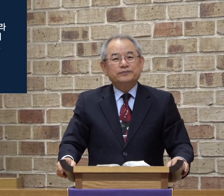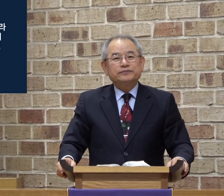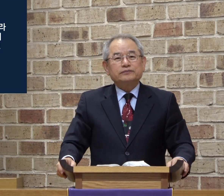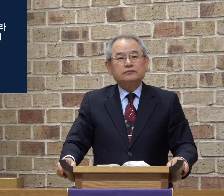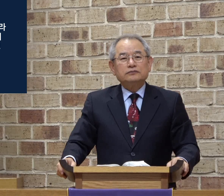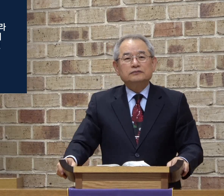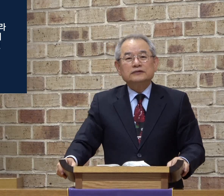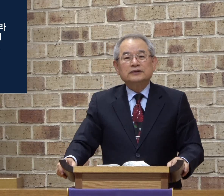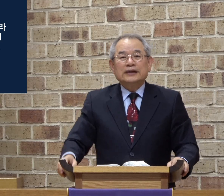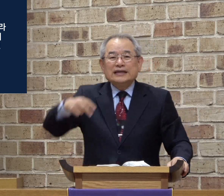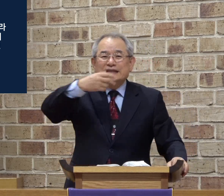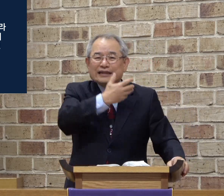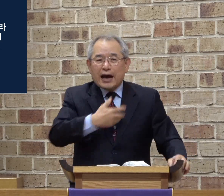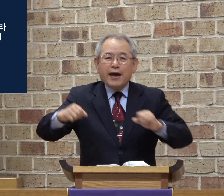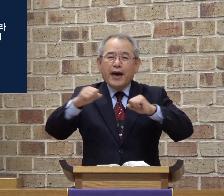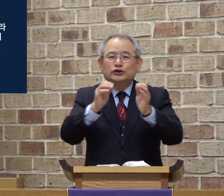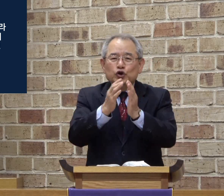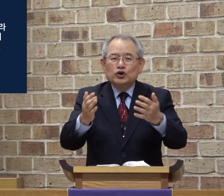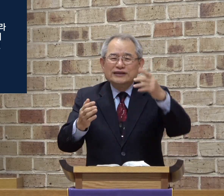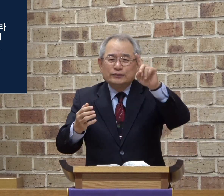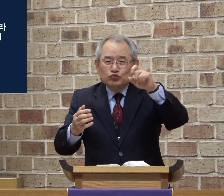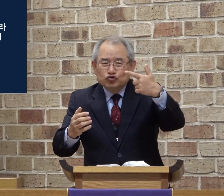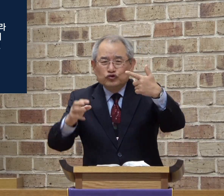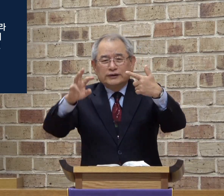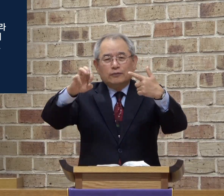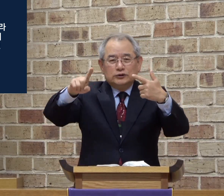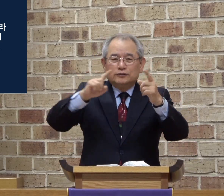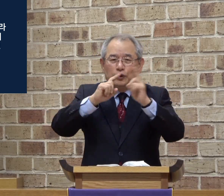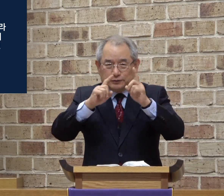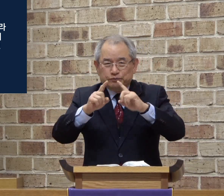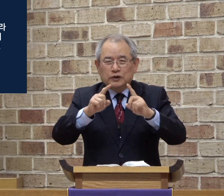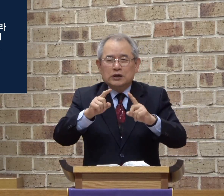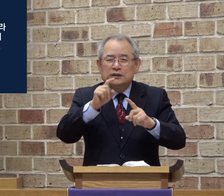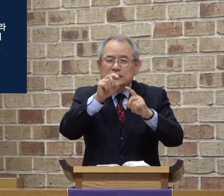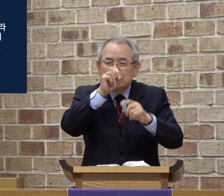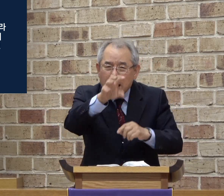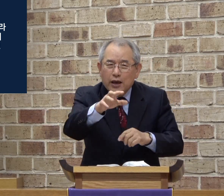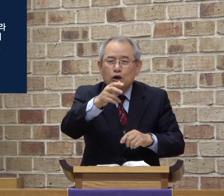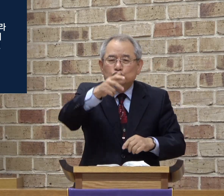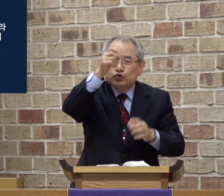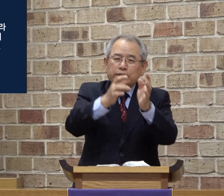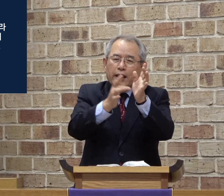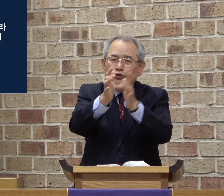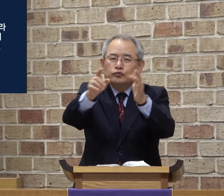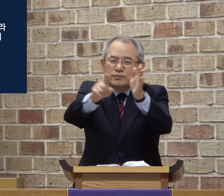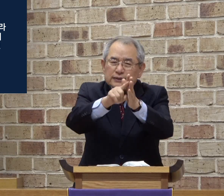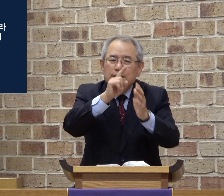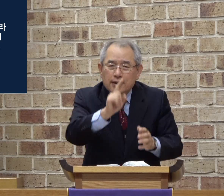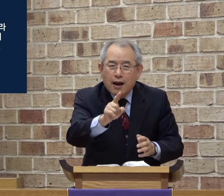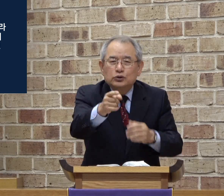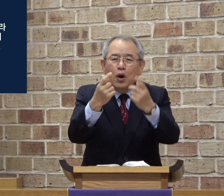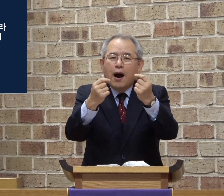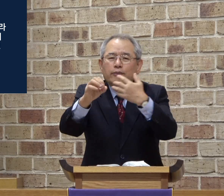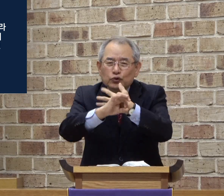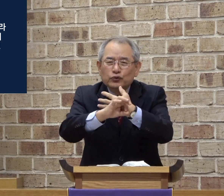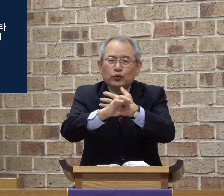우리는 그렇게 행동하고 생각할 때 너무나 많습니다. 세 번째로, 예수를 믿으면 멸망하지